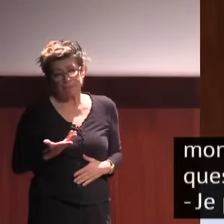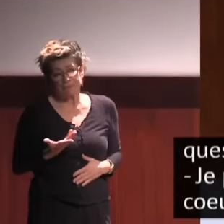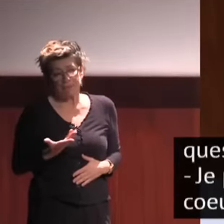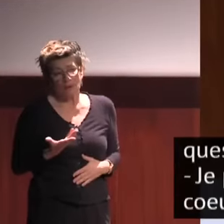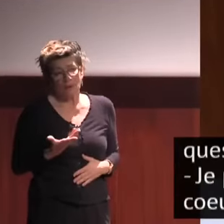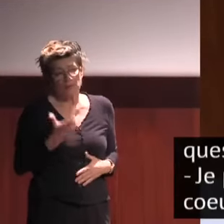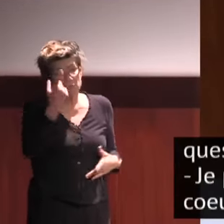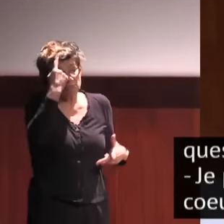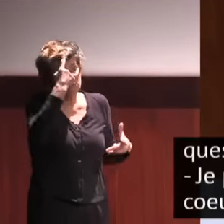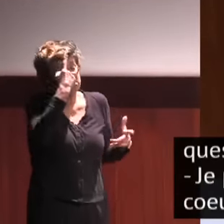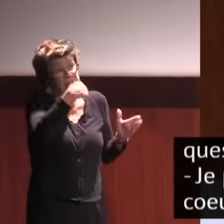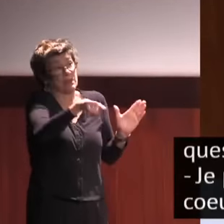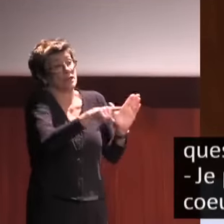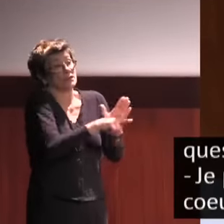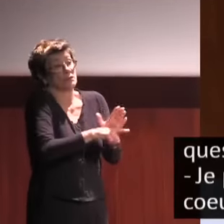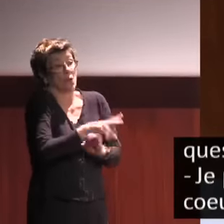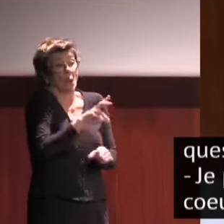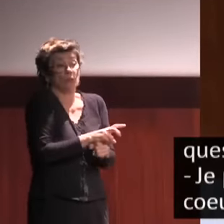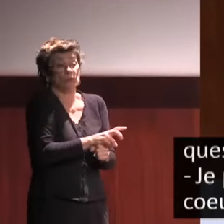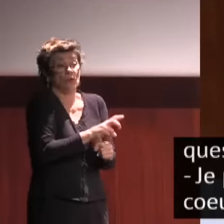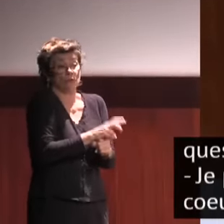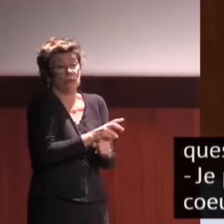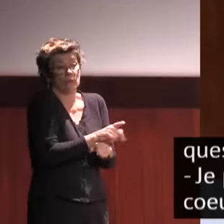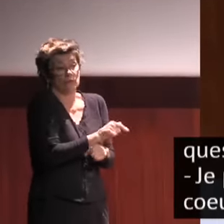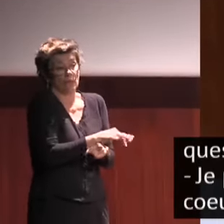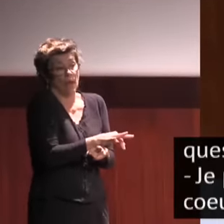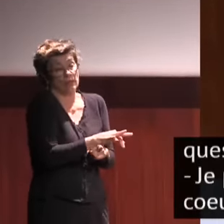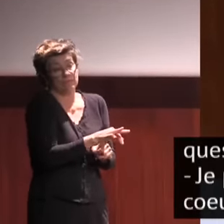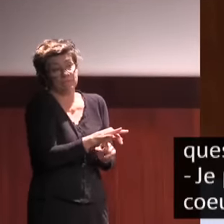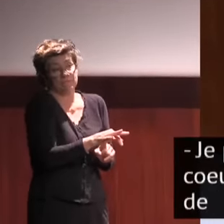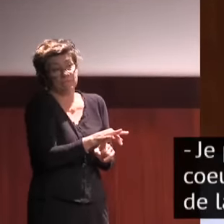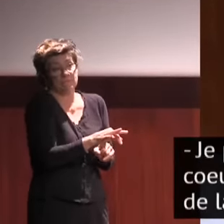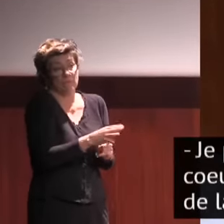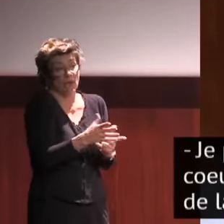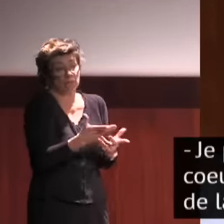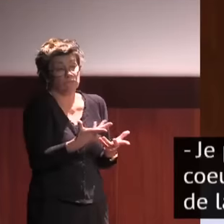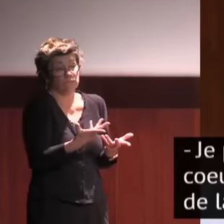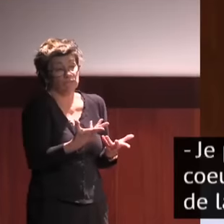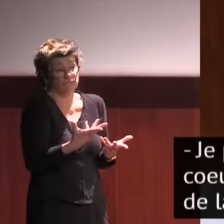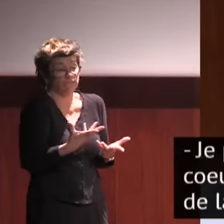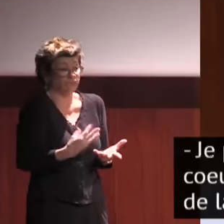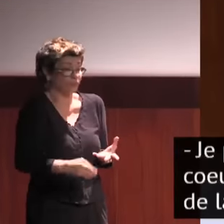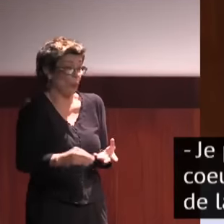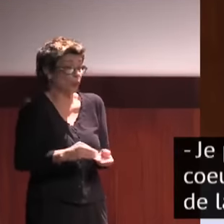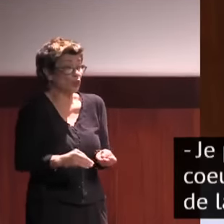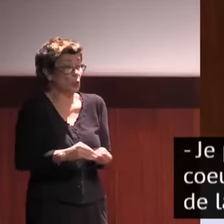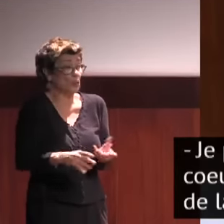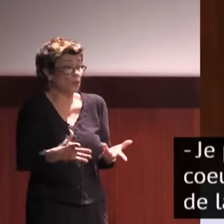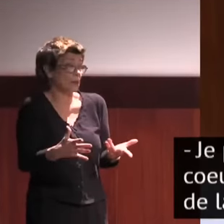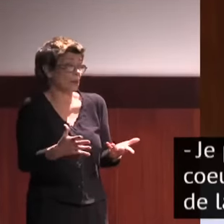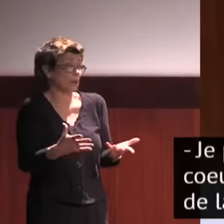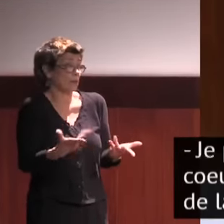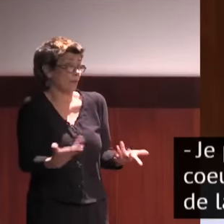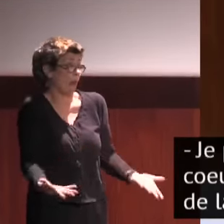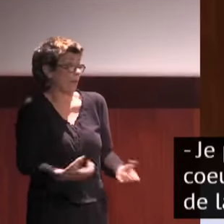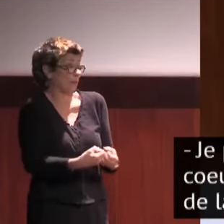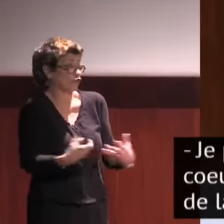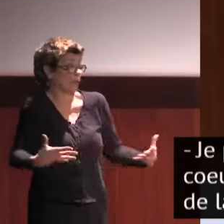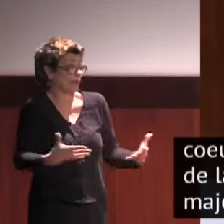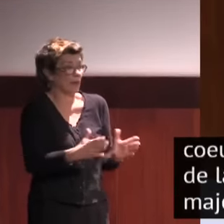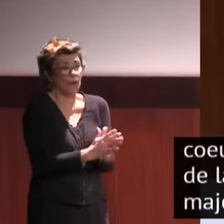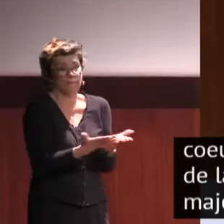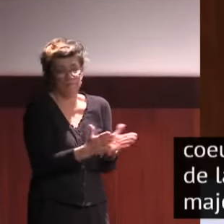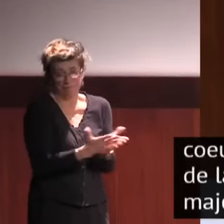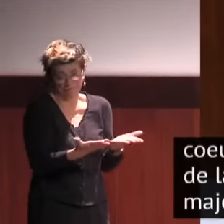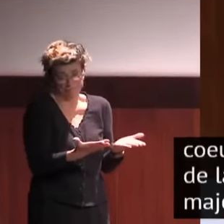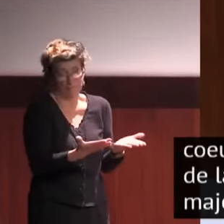Le principe de la conservation, pour moi, de la LSF, aujourd'hui, avec les produits que nous avons, majoritairement, ce sont des livres. On commence à avoir de